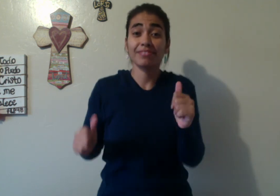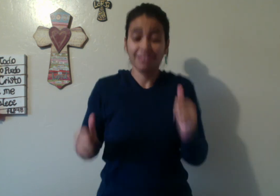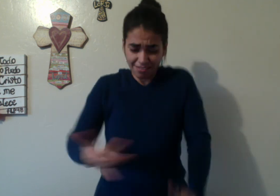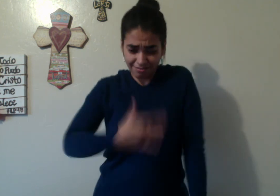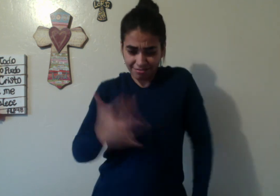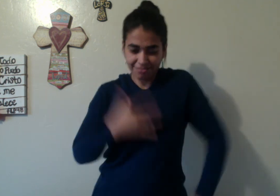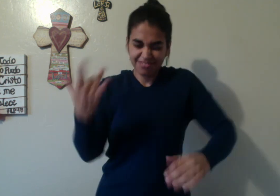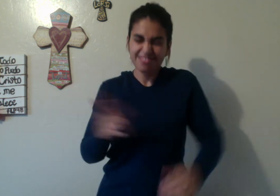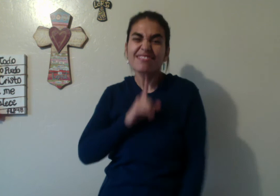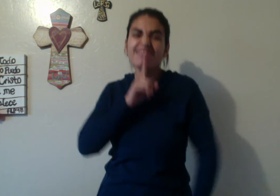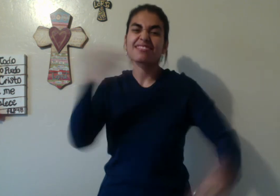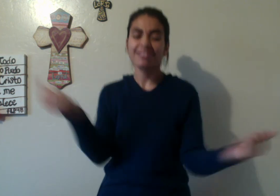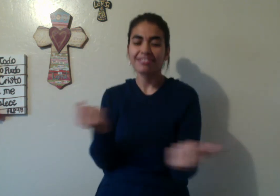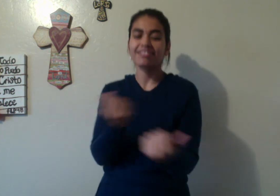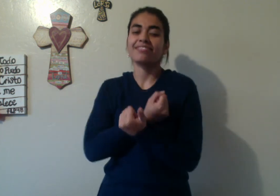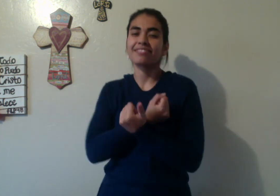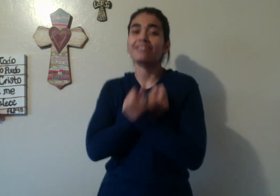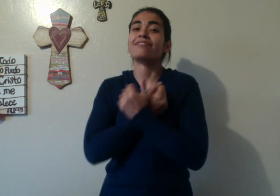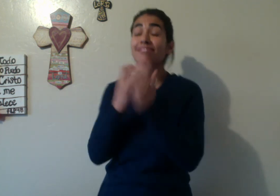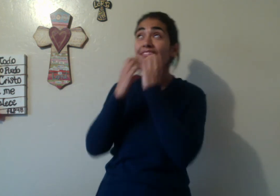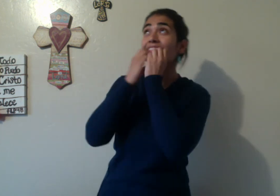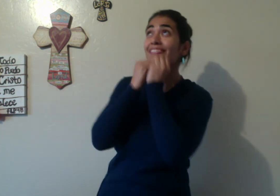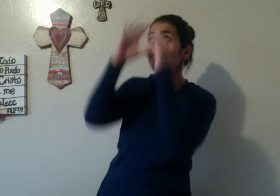Me siento muy amada, querida y